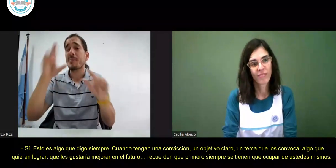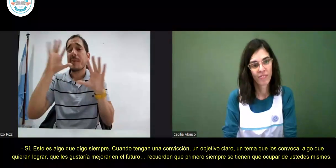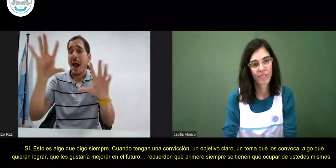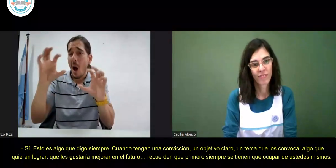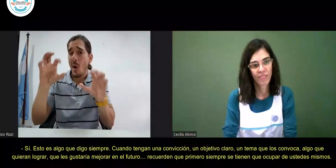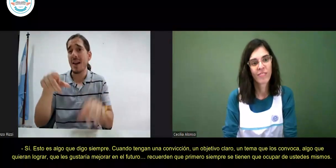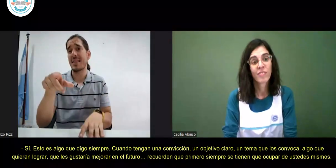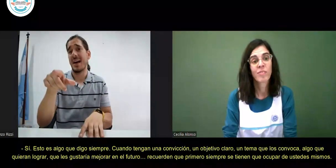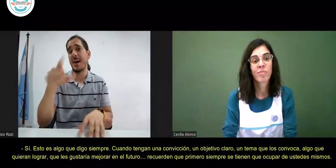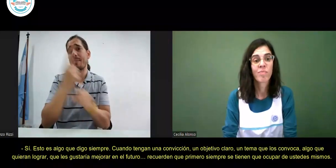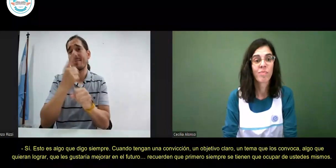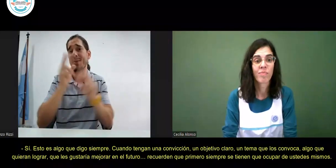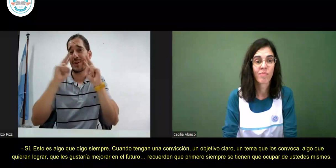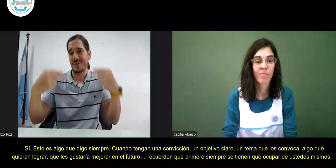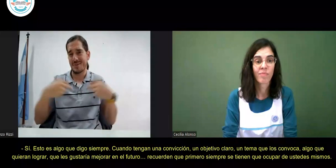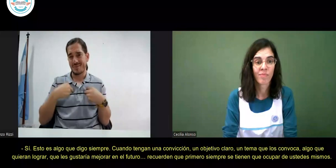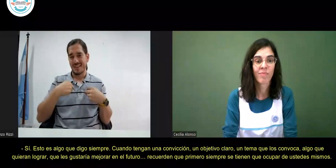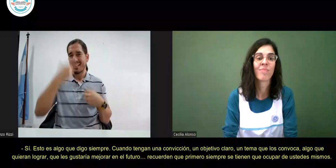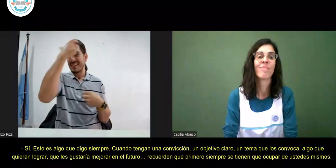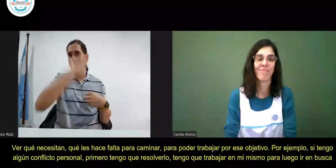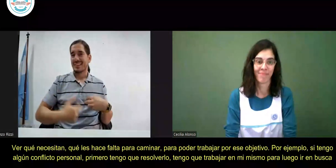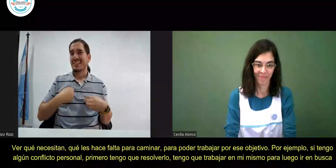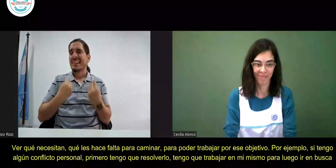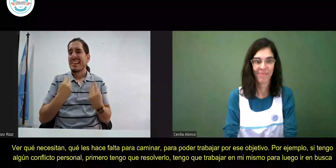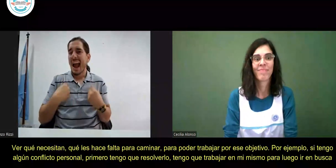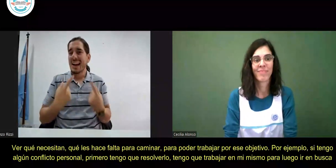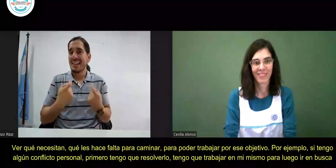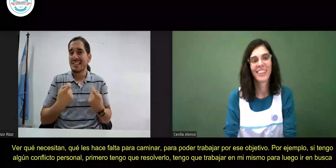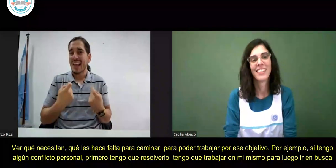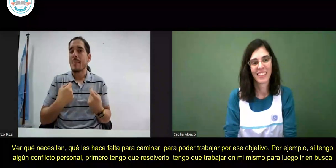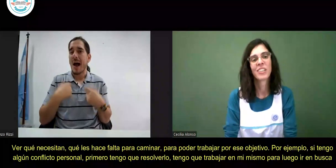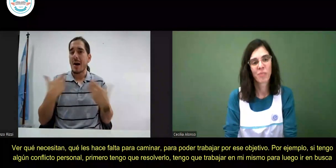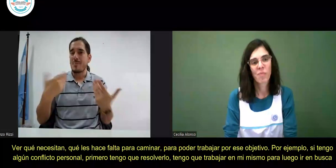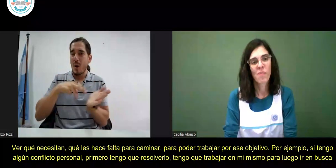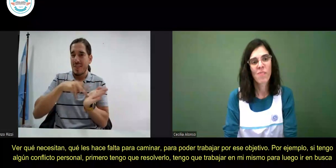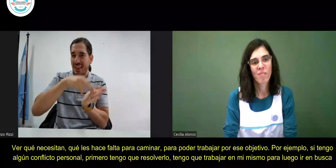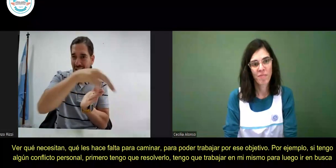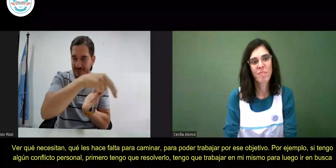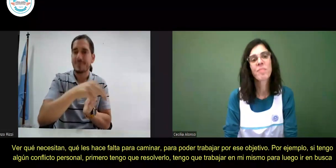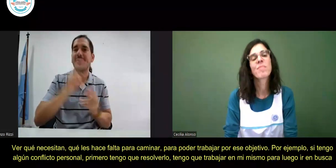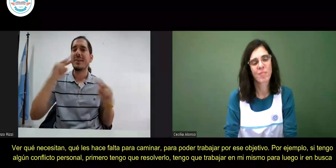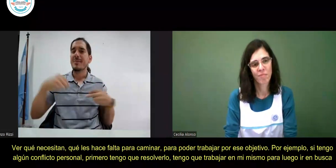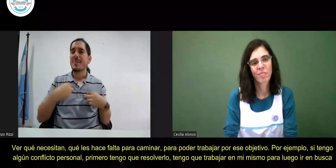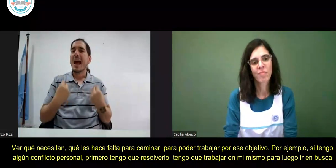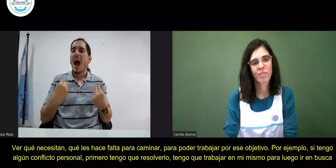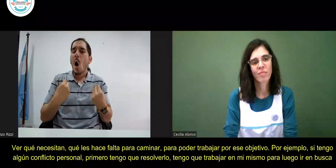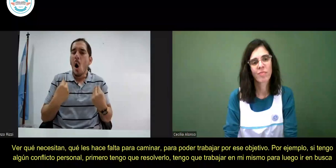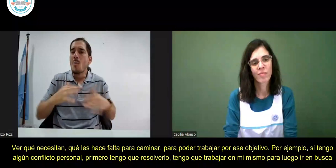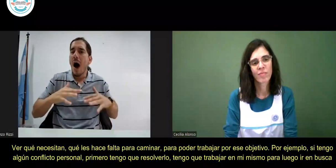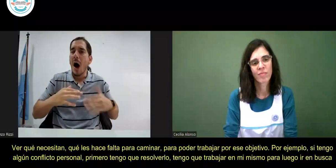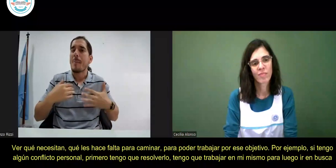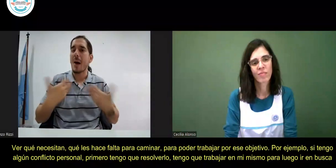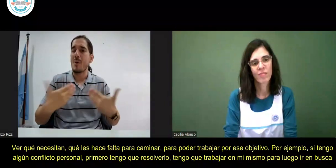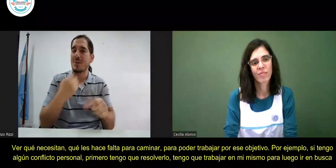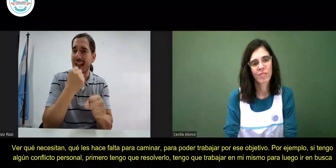futuro, recuerden que primero siempre se tienen que ocupar de ustedes mismos, ver qué necesitan, qué les